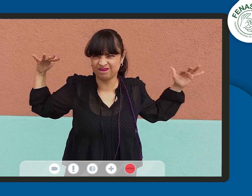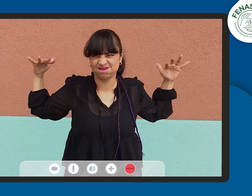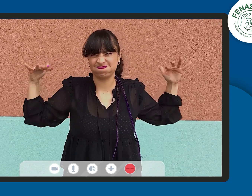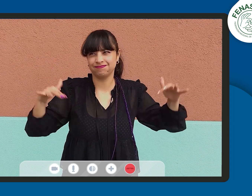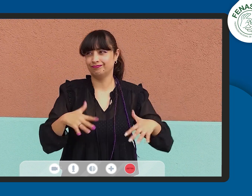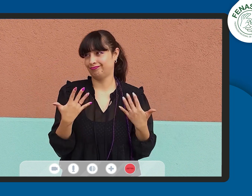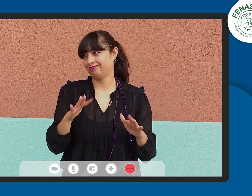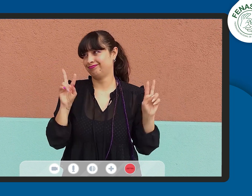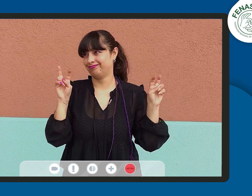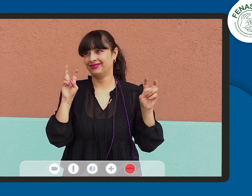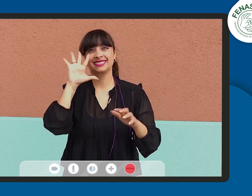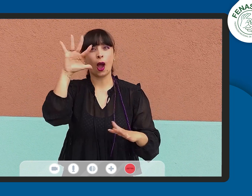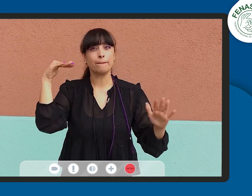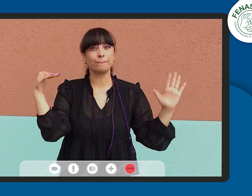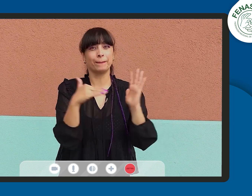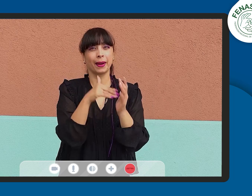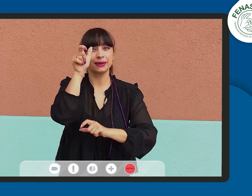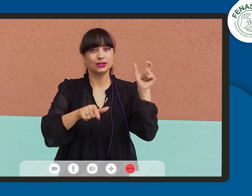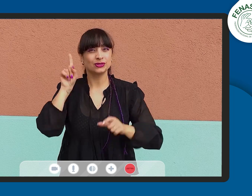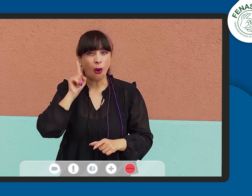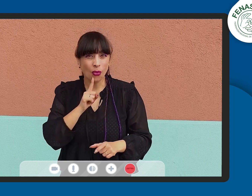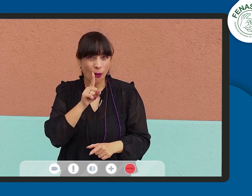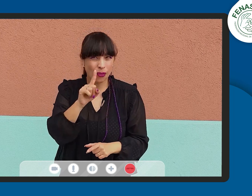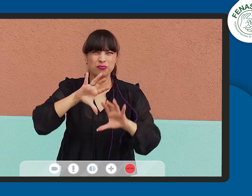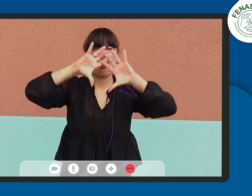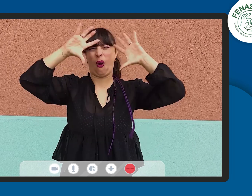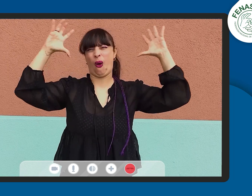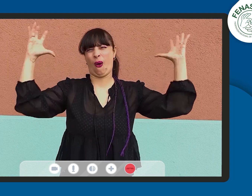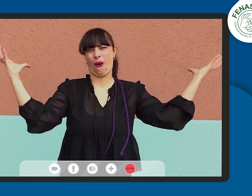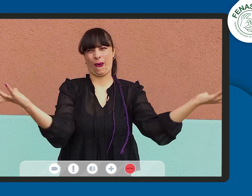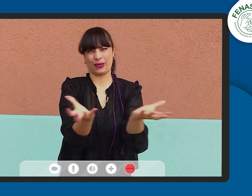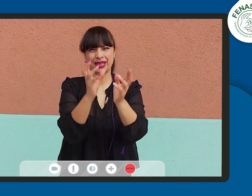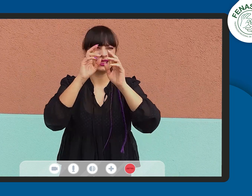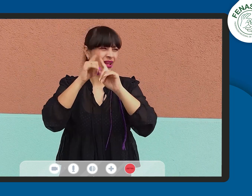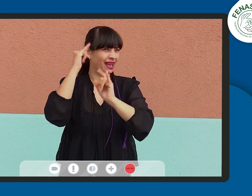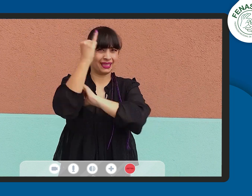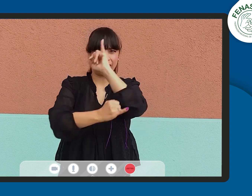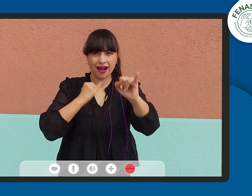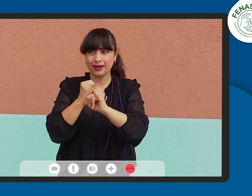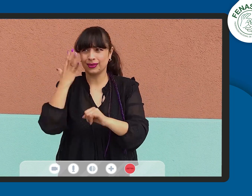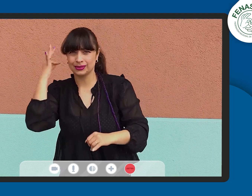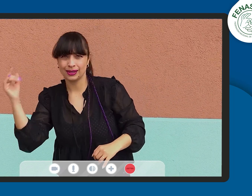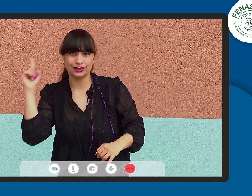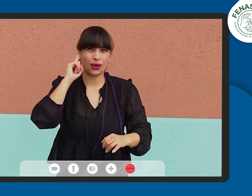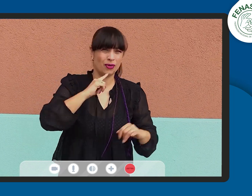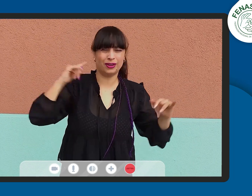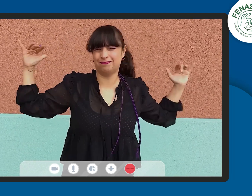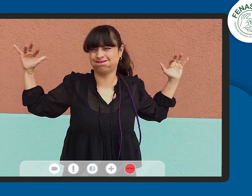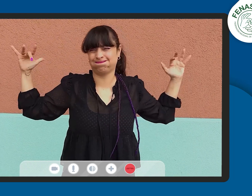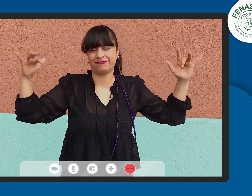Más adelante me invitaron al festival Clun Due, donde asisten unas 5.000 personas de todo el mundo, invitados